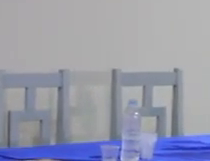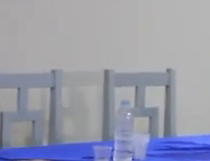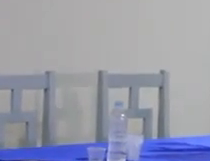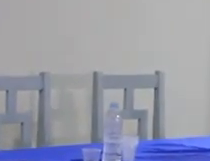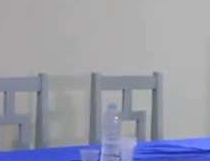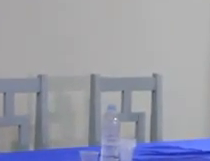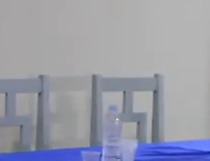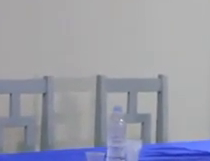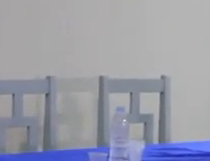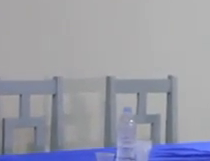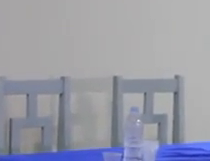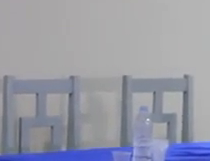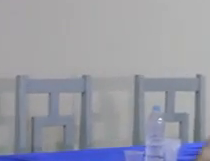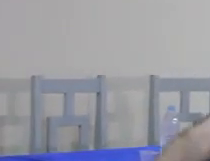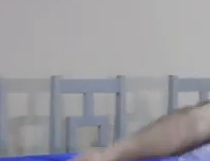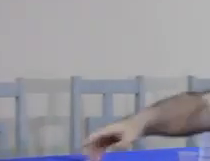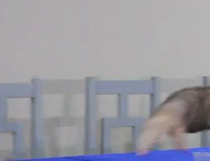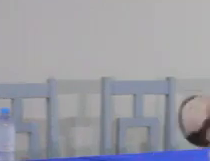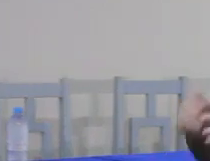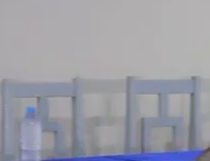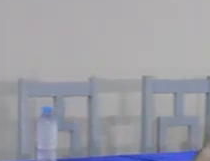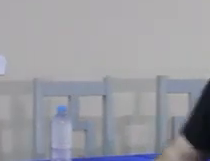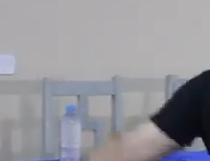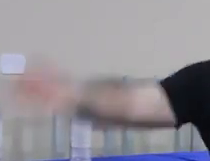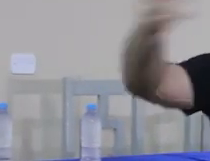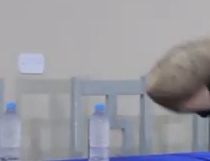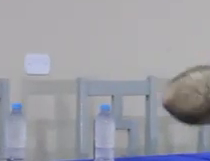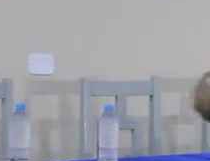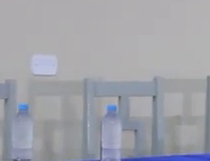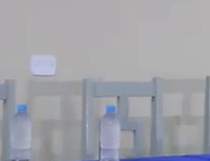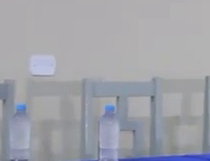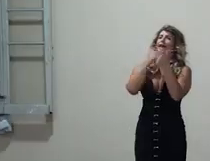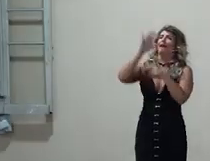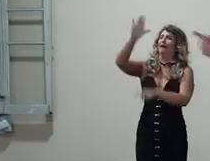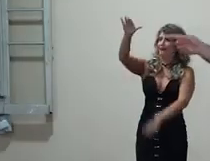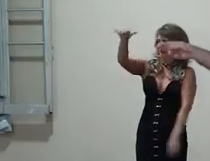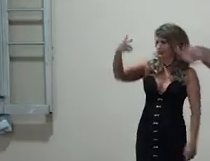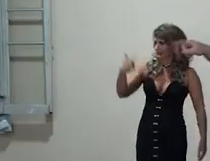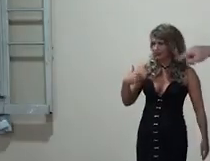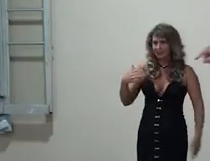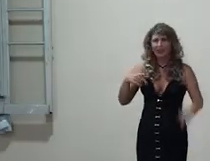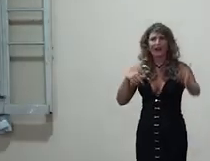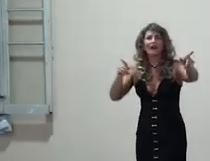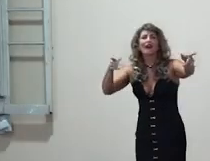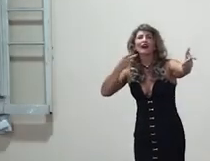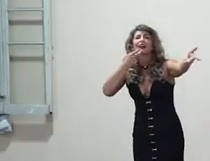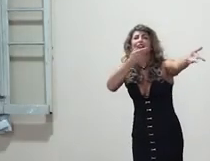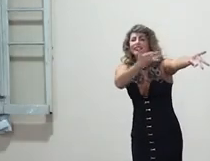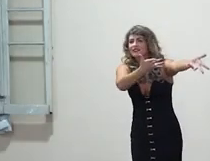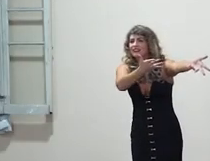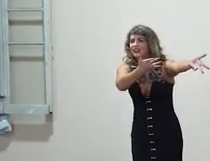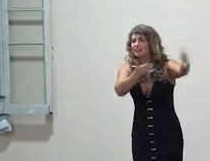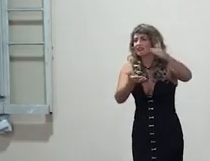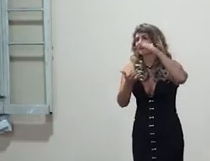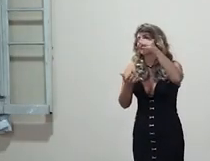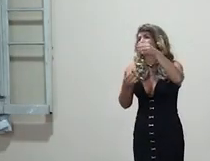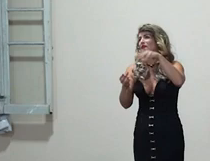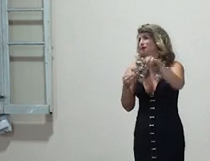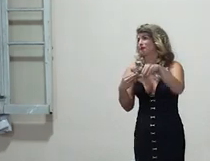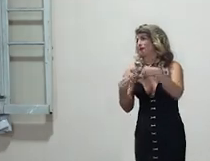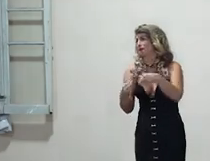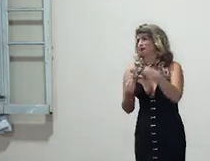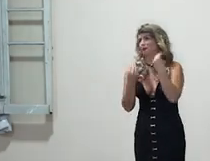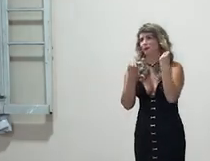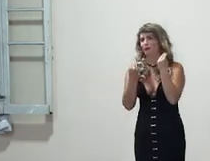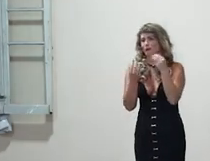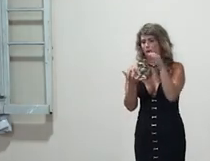Coca-Cola em garrafa de plástico. Chamava os outros. Olha o que ele está falando, garrafa de plástico, como é que